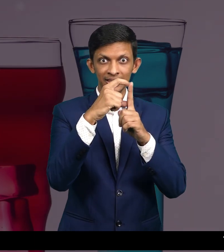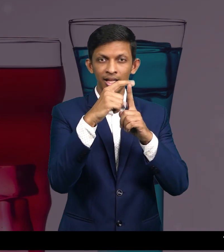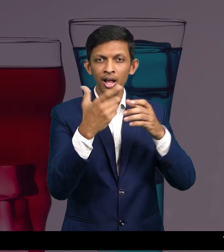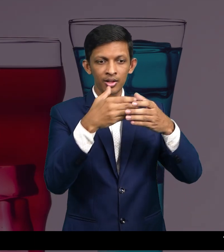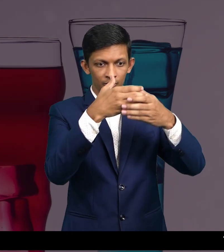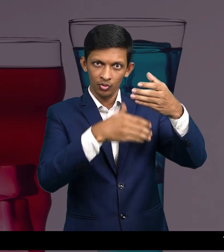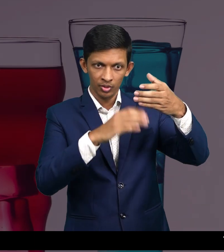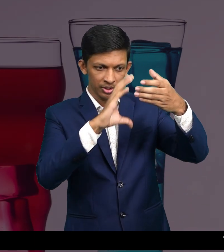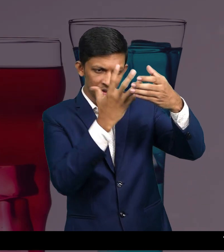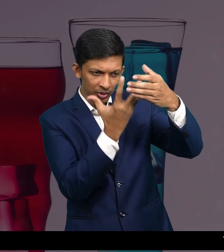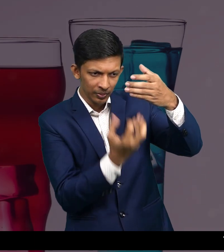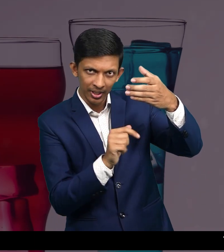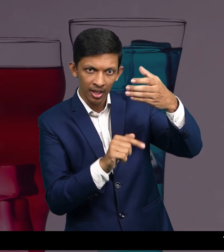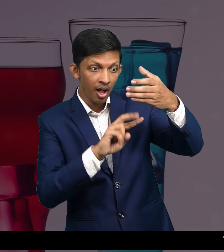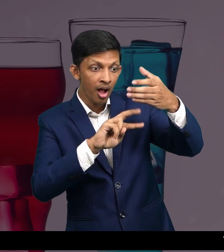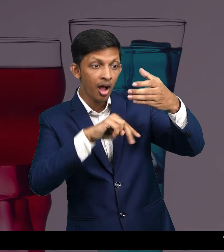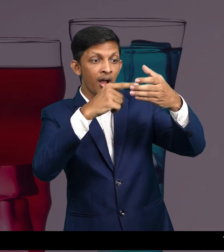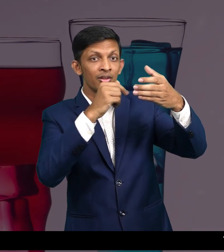निचरा,